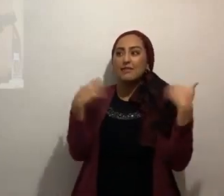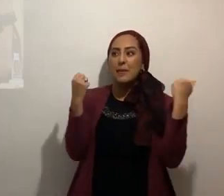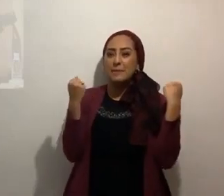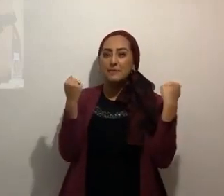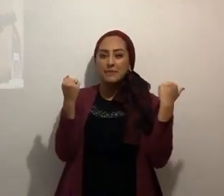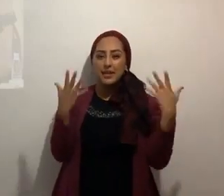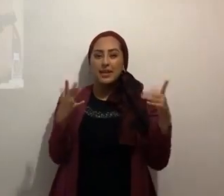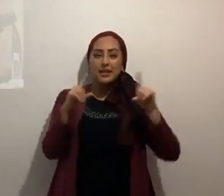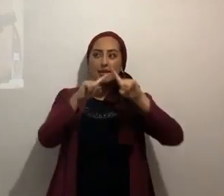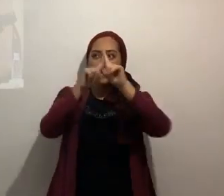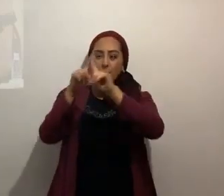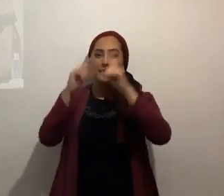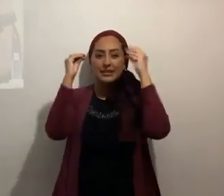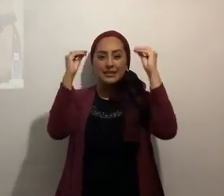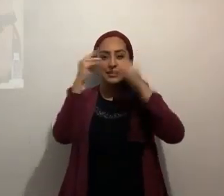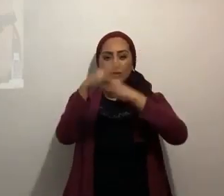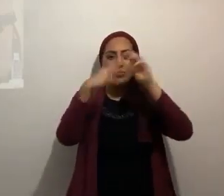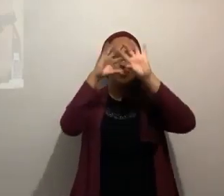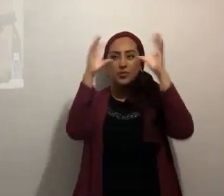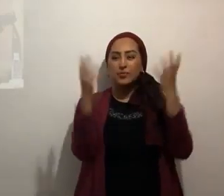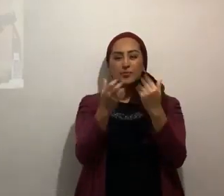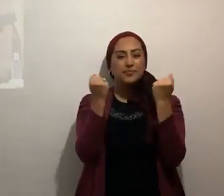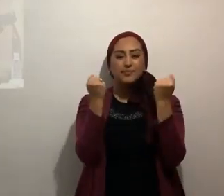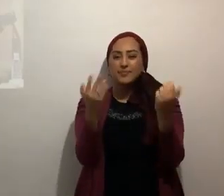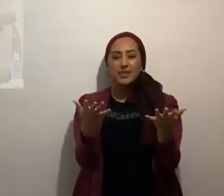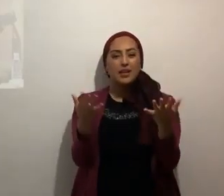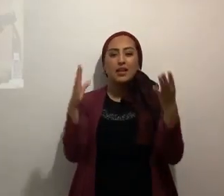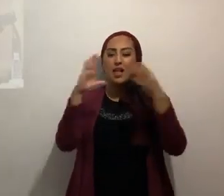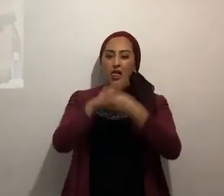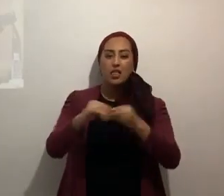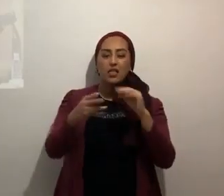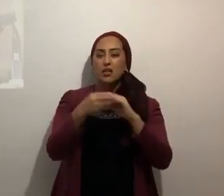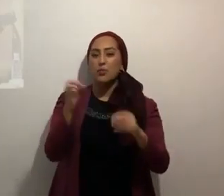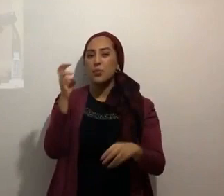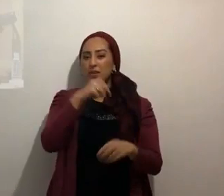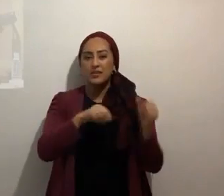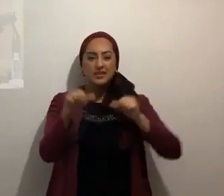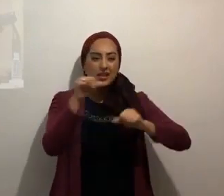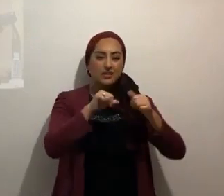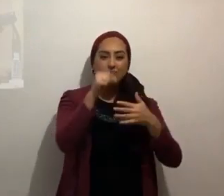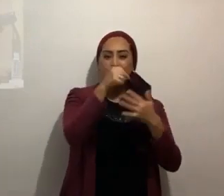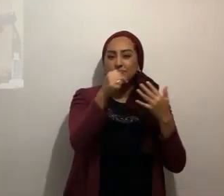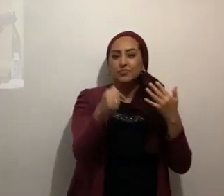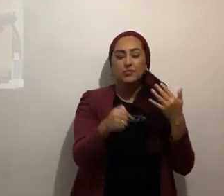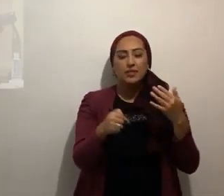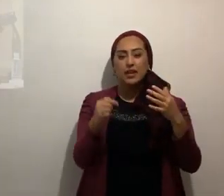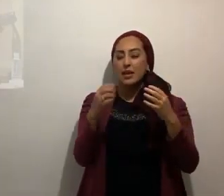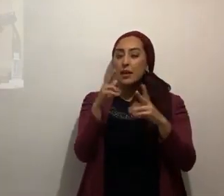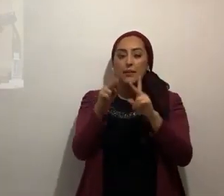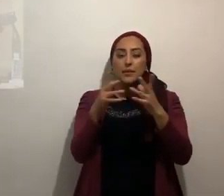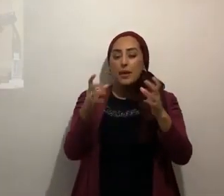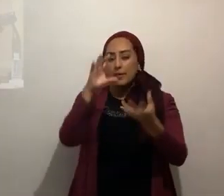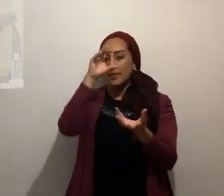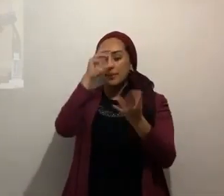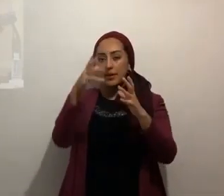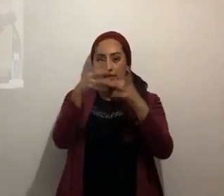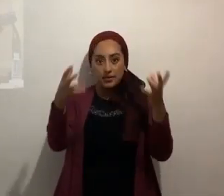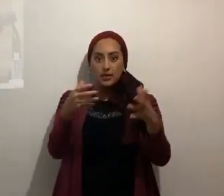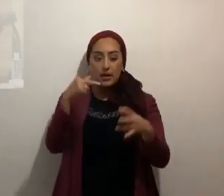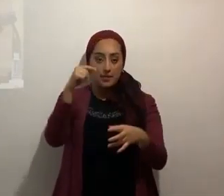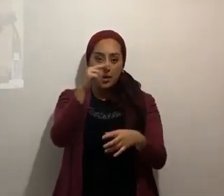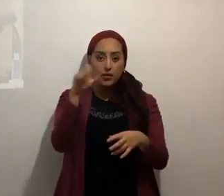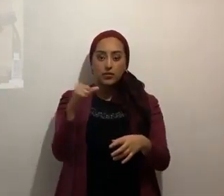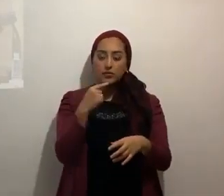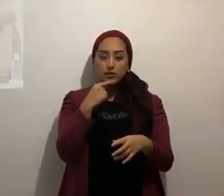doctrinas, hermanos, cosas de metafísica raras, ya son doctrinas de demonios, bien lo dice Pablo, ¿no?, en sus